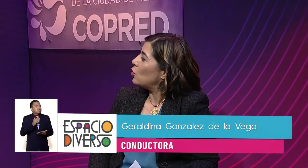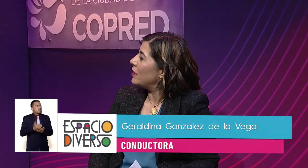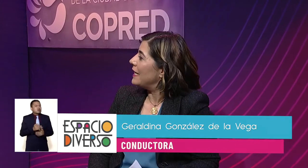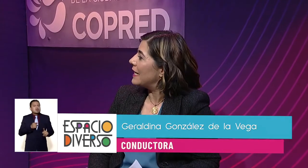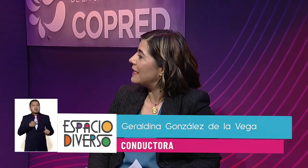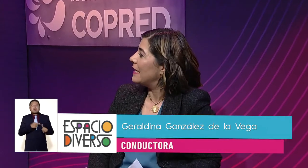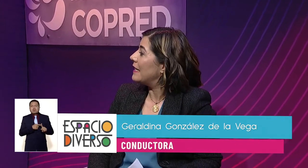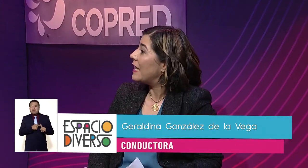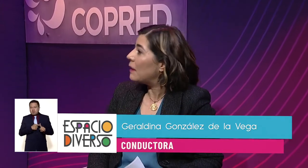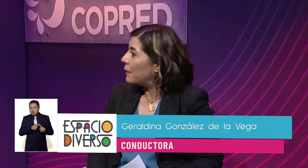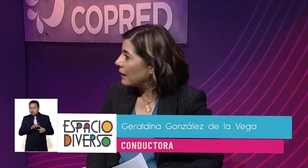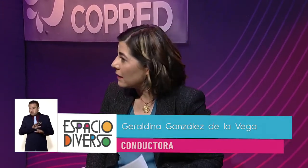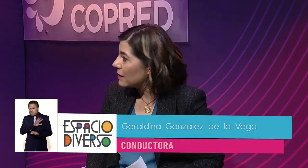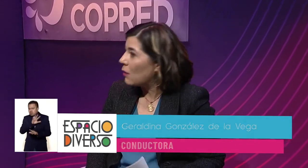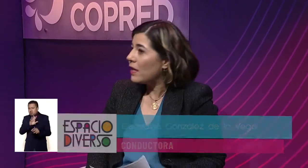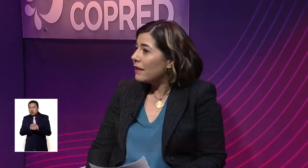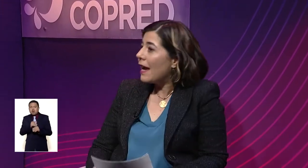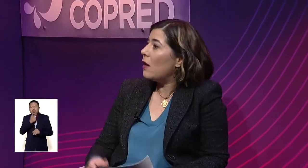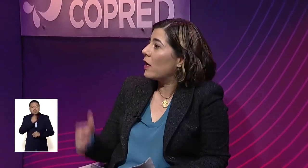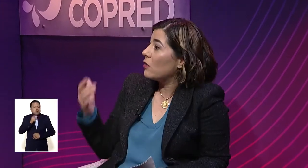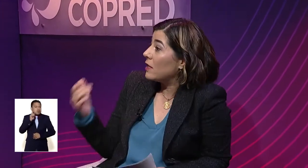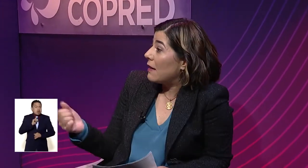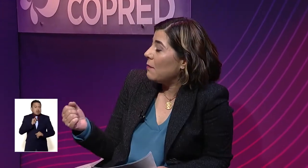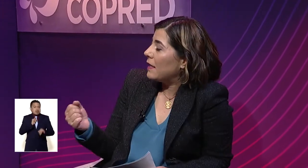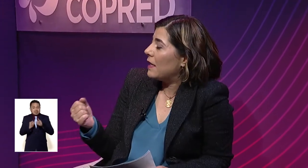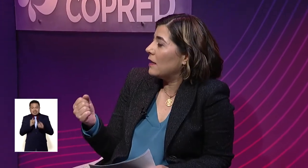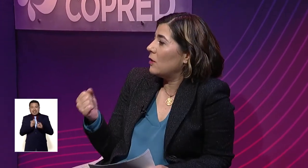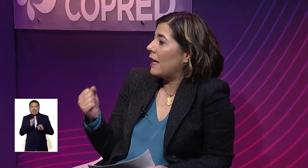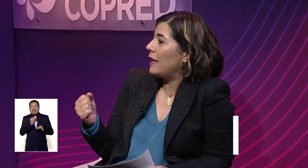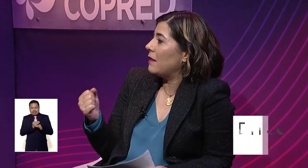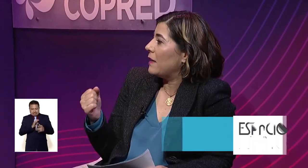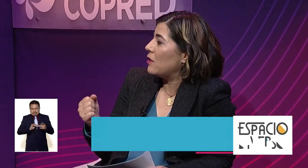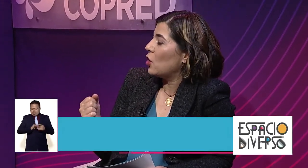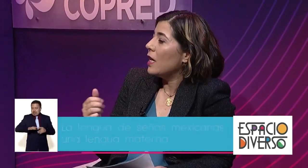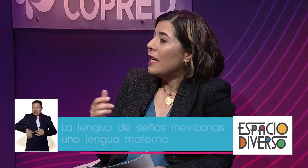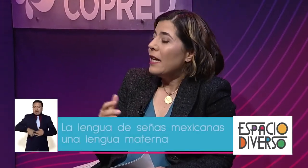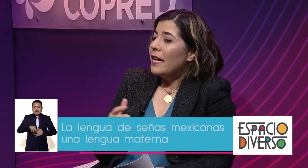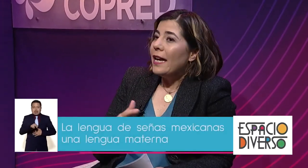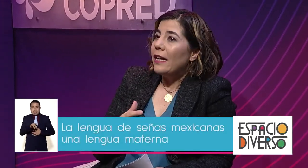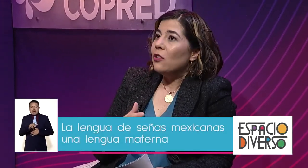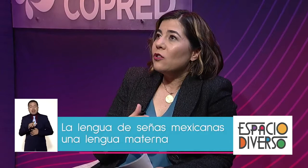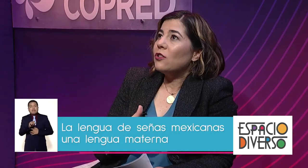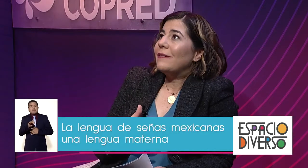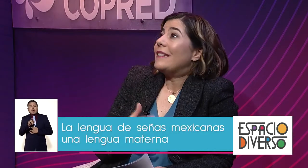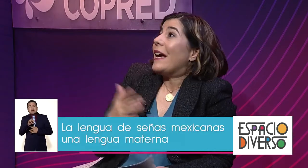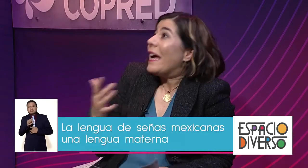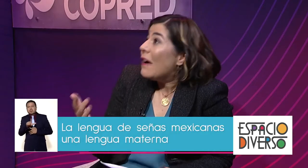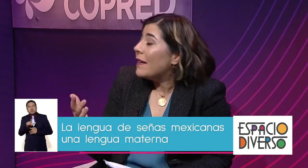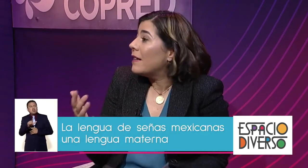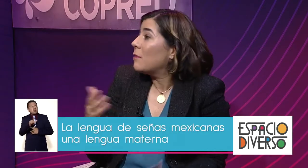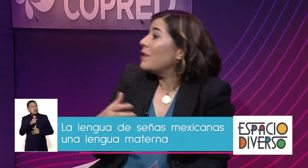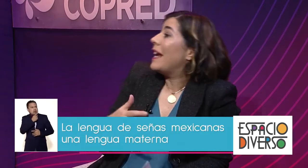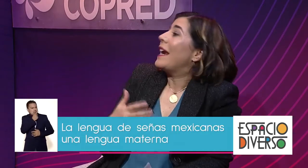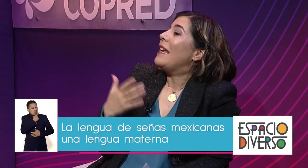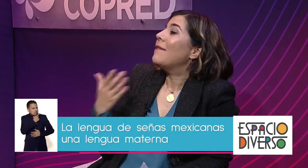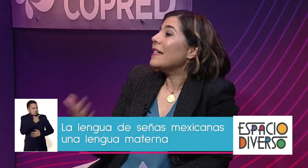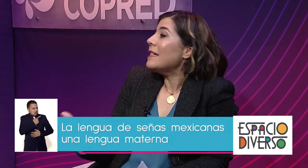y las intérpretes. Ahorita en lo que nos estaban platicando Naed y Marisol, nos destacaban, digamos, la relevancia